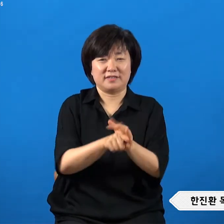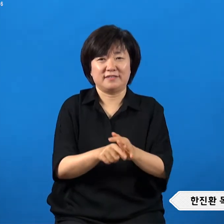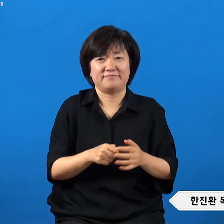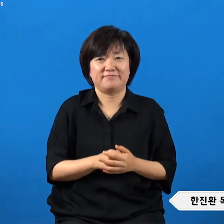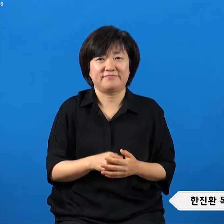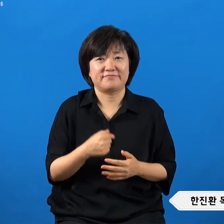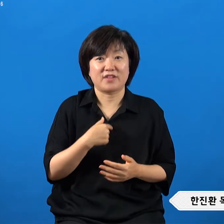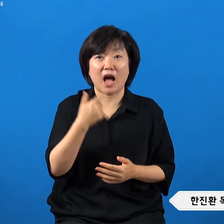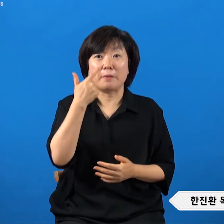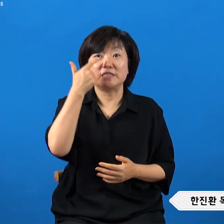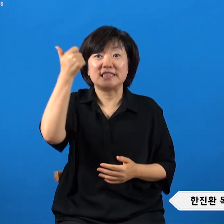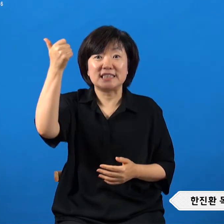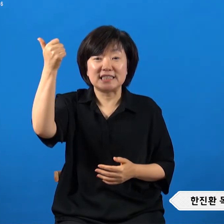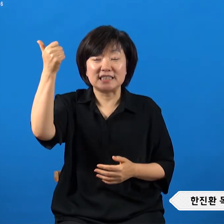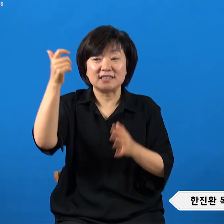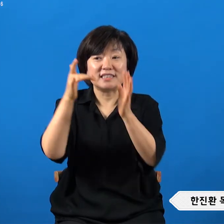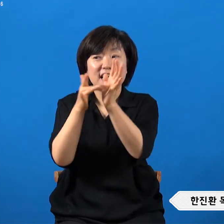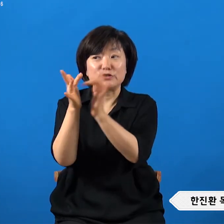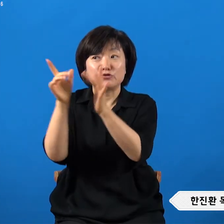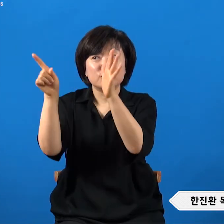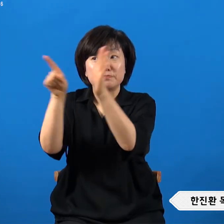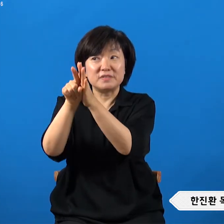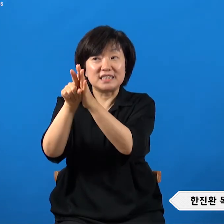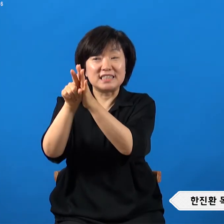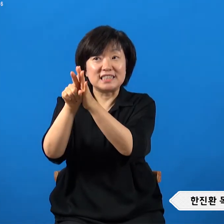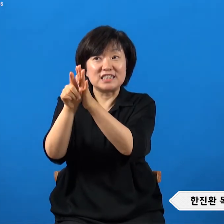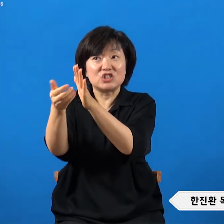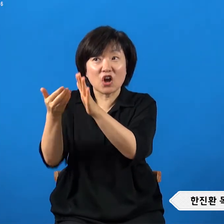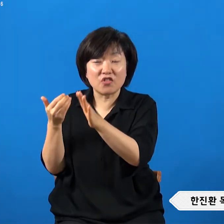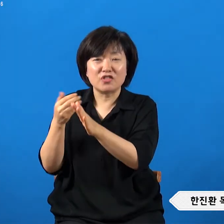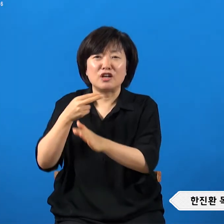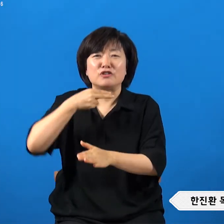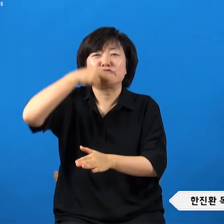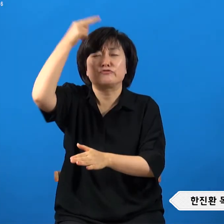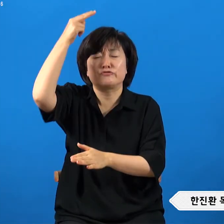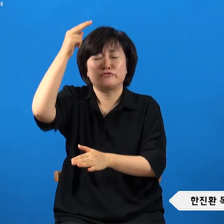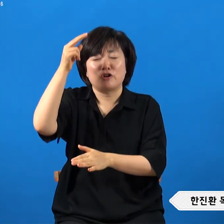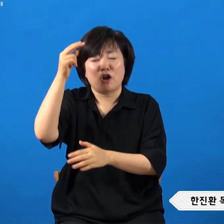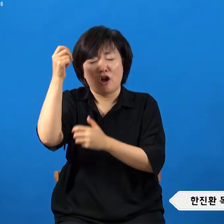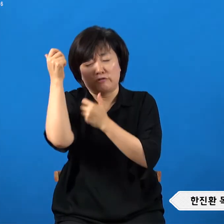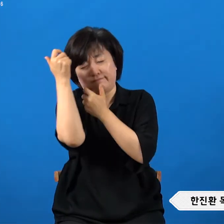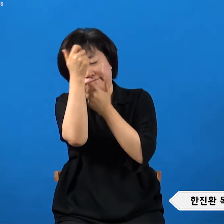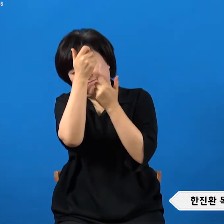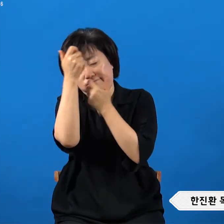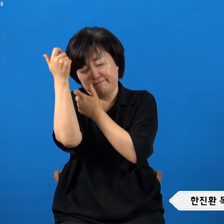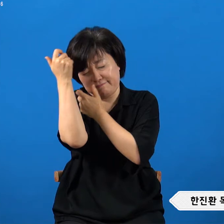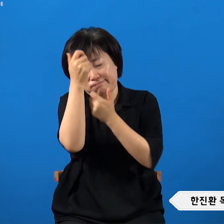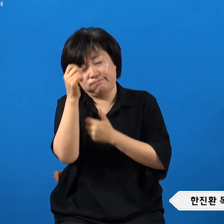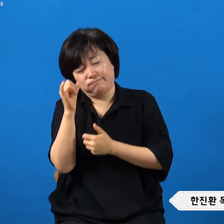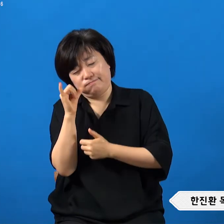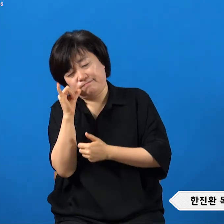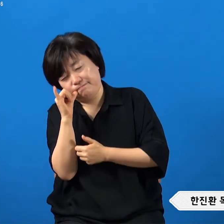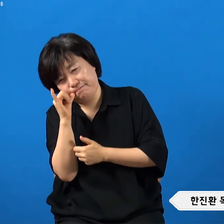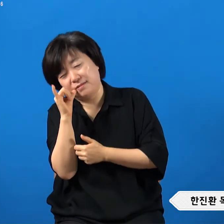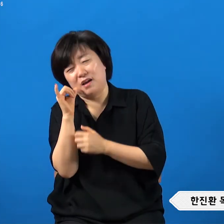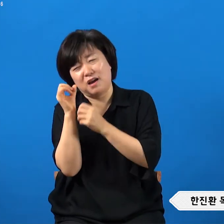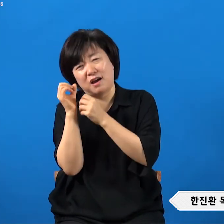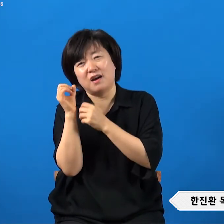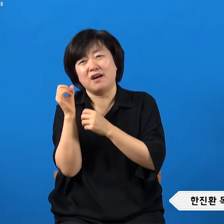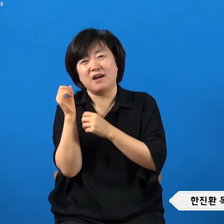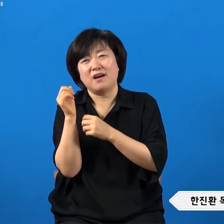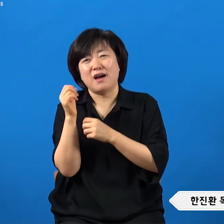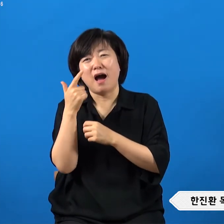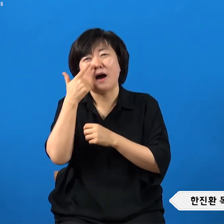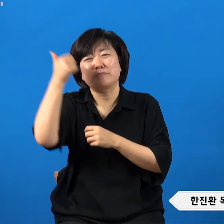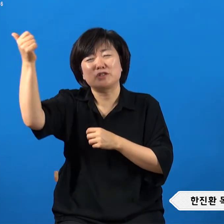저희 아버지는 예수 믿기 전에 술꾼이셨습니다. 사업에 실패하고 나서는 술을 더 많이 드셨습니다.